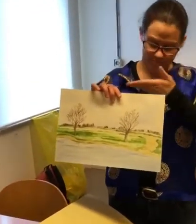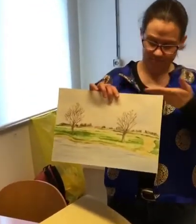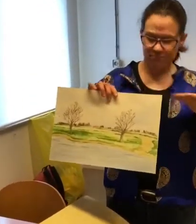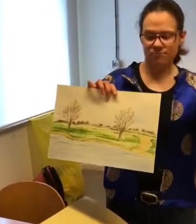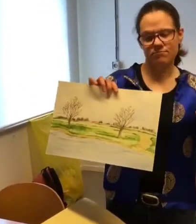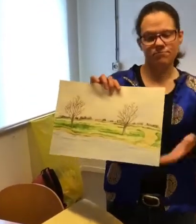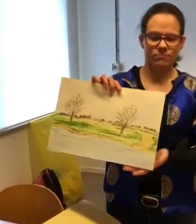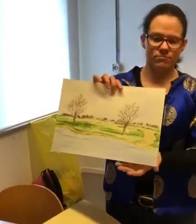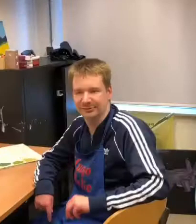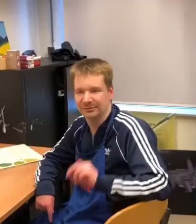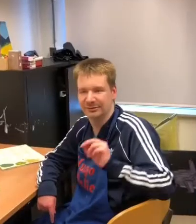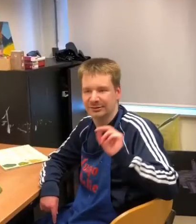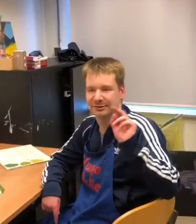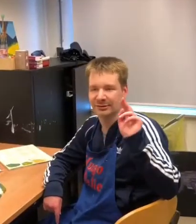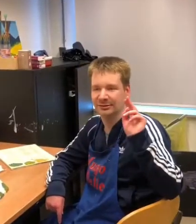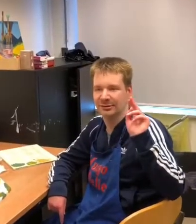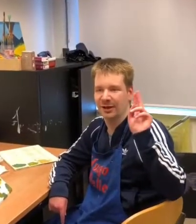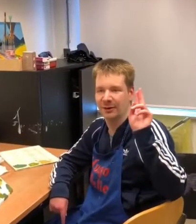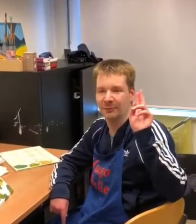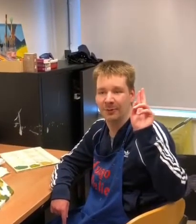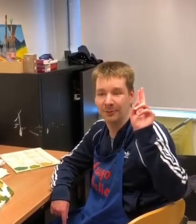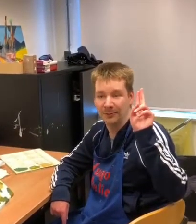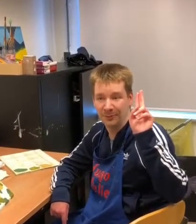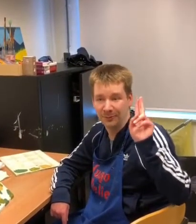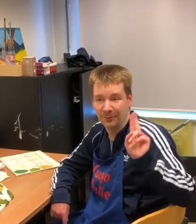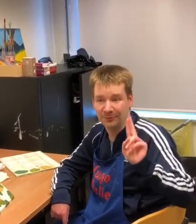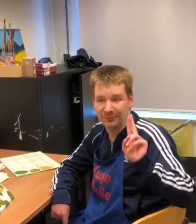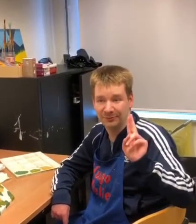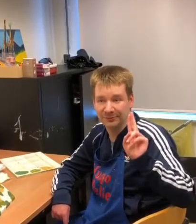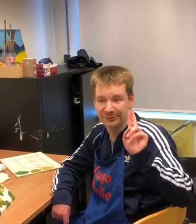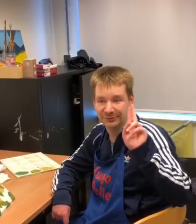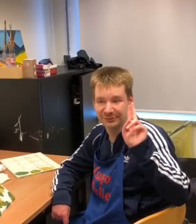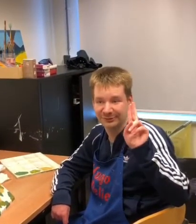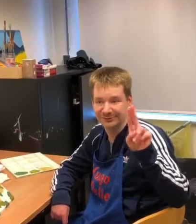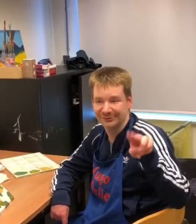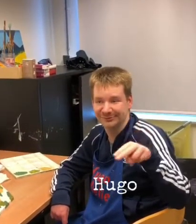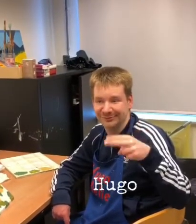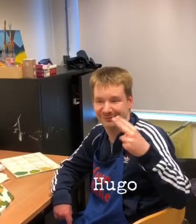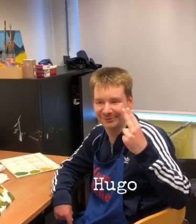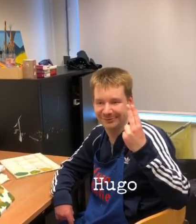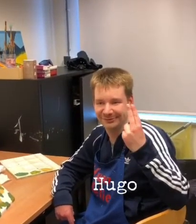Mijn naam is Hugo.